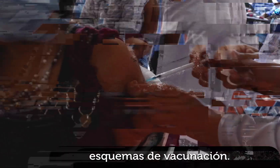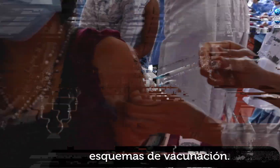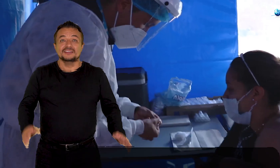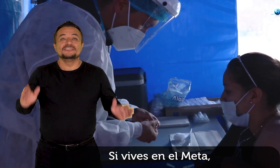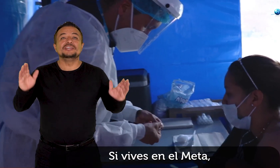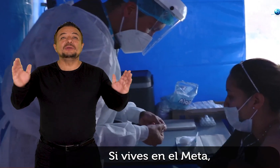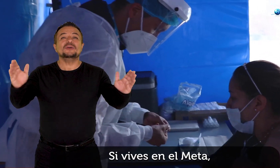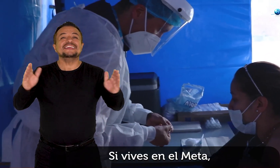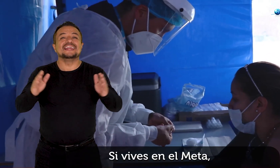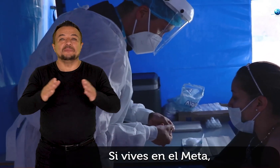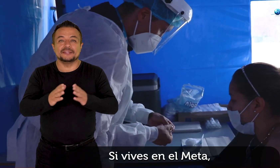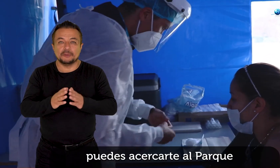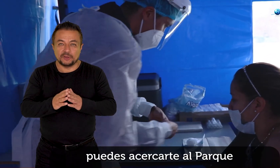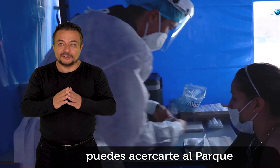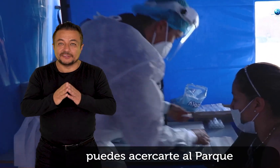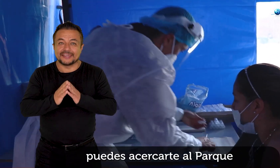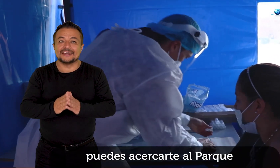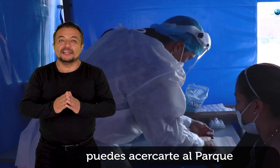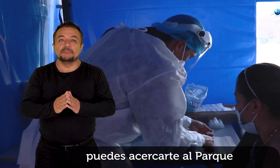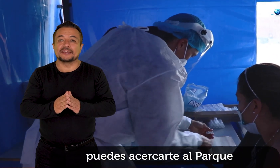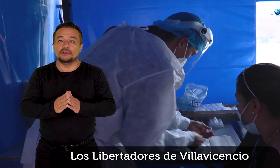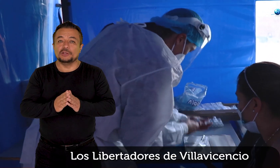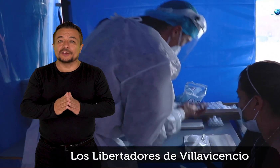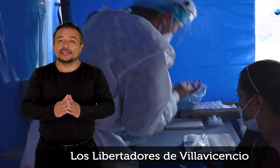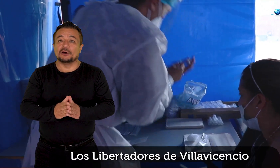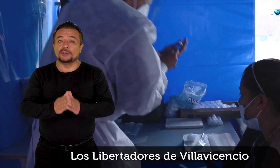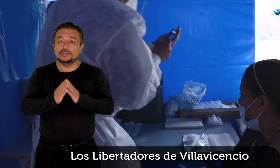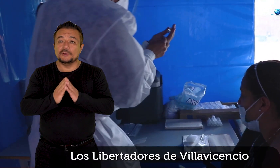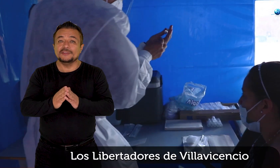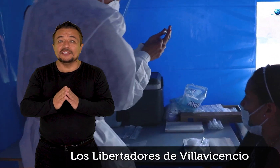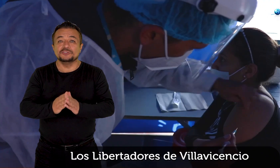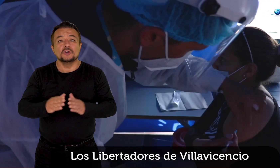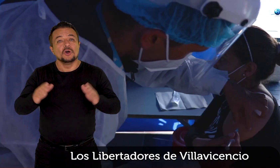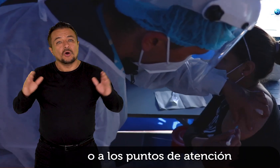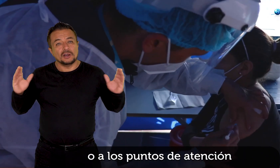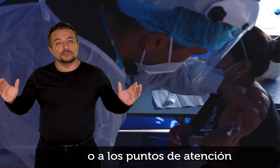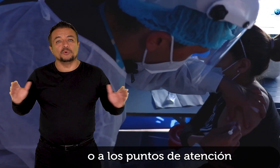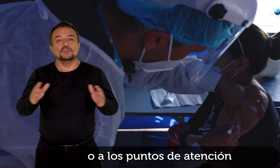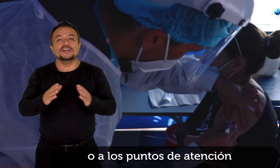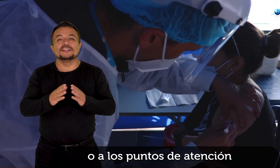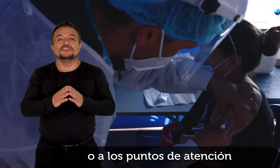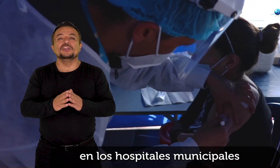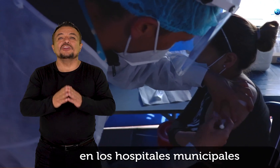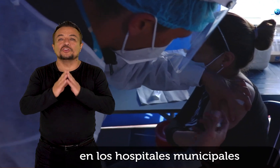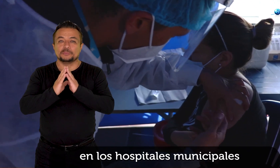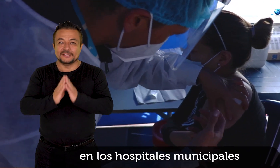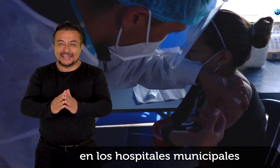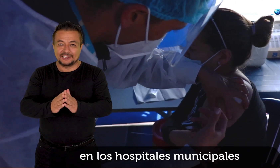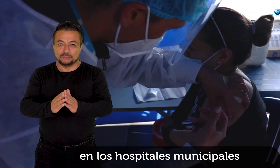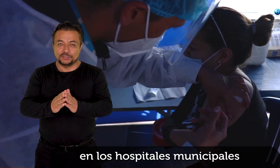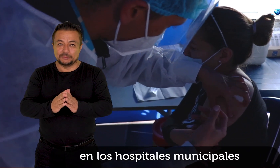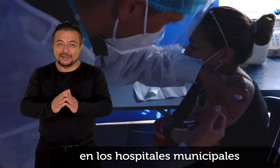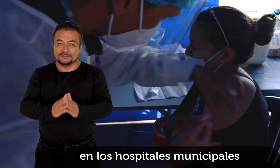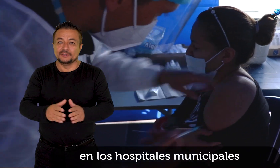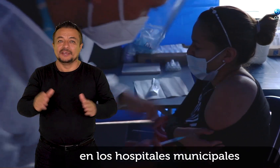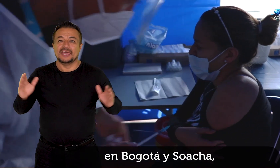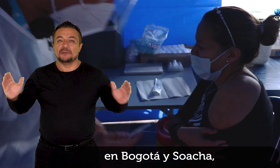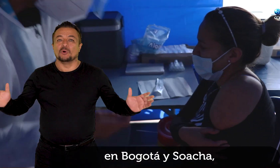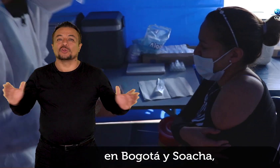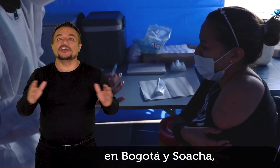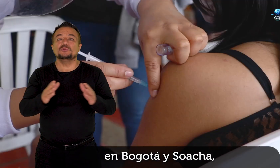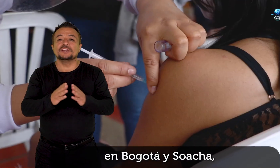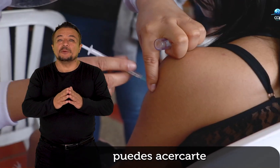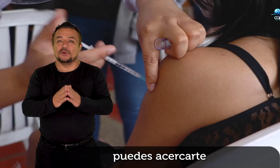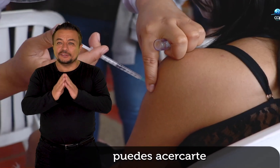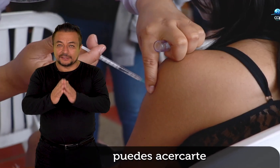vacunación. Si vives en el Meta, puedes acercarte al Parque Los Libertadores de Villavicencio o a los puntos de atención en los hospitales municipales.